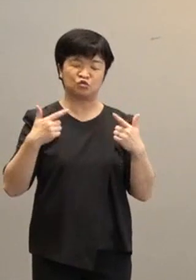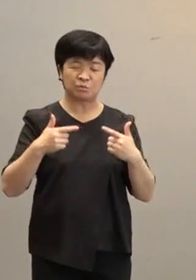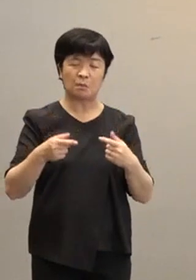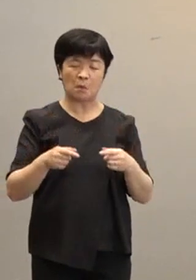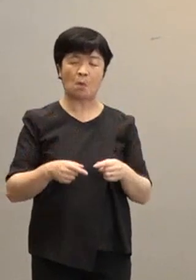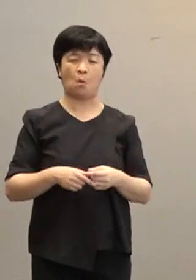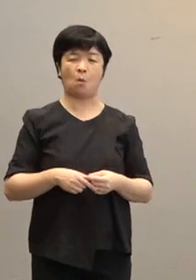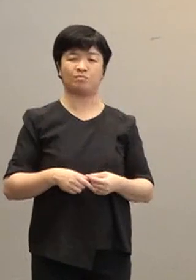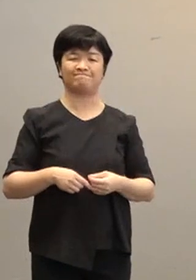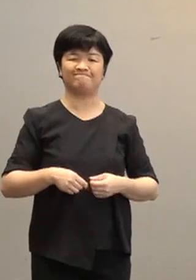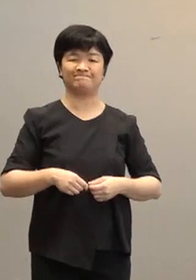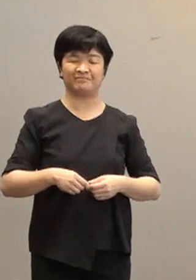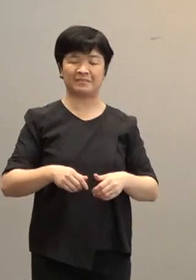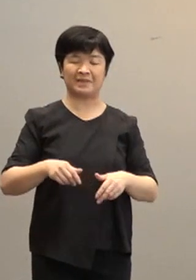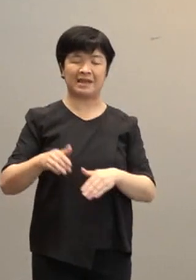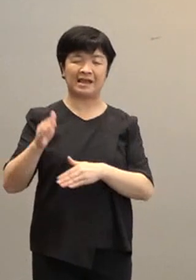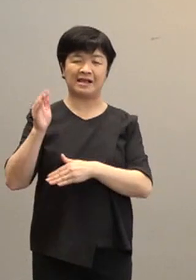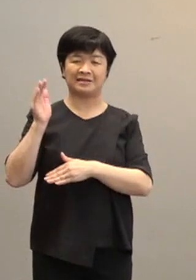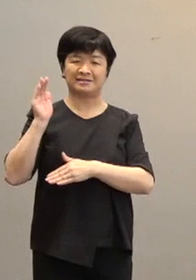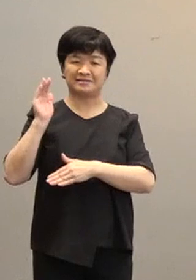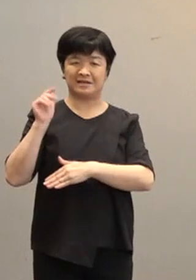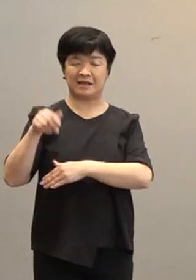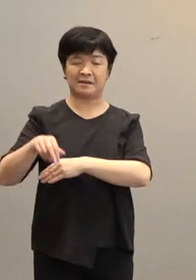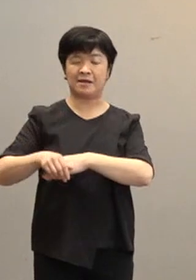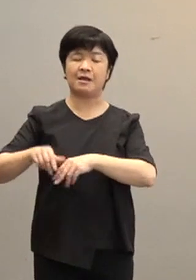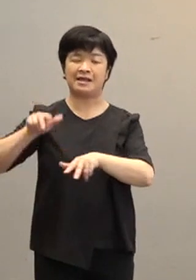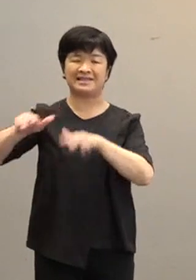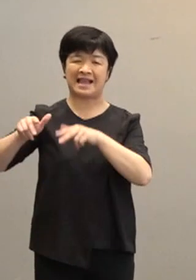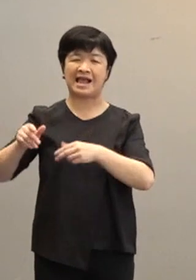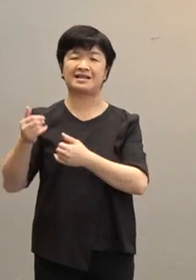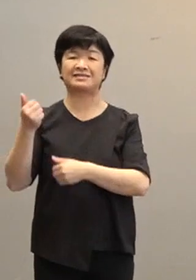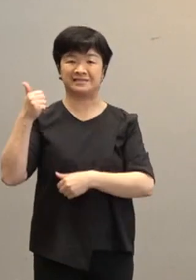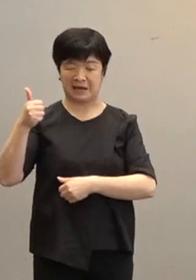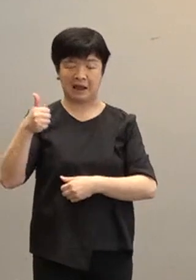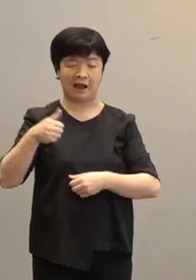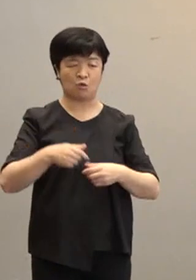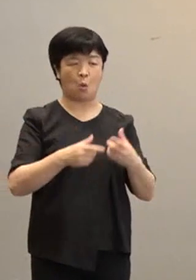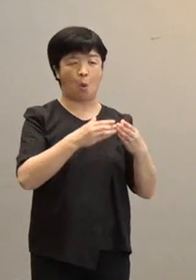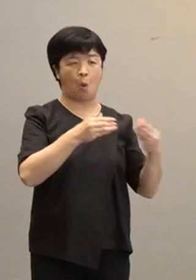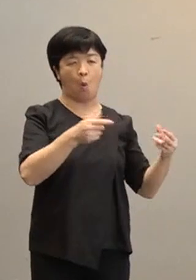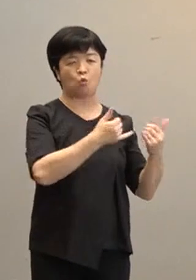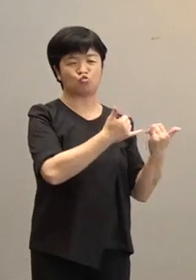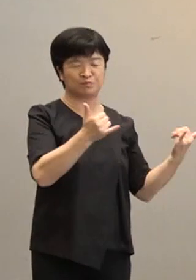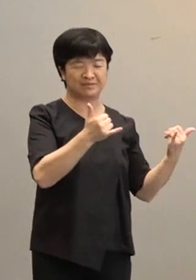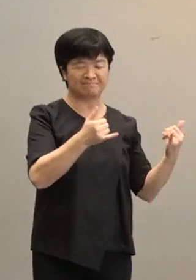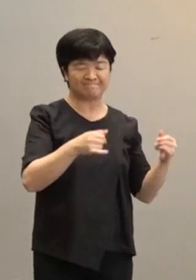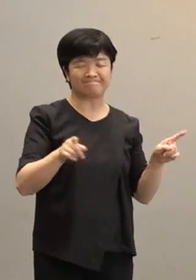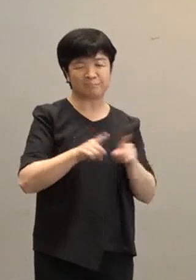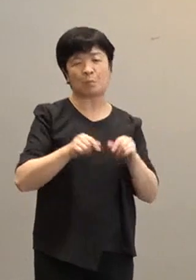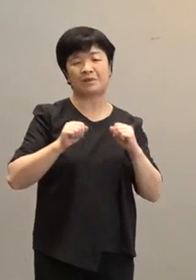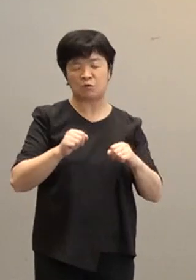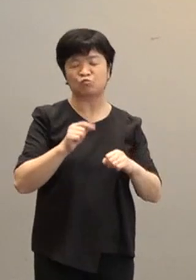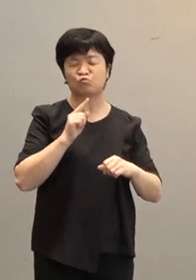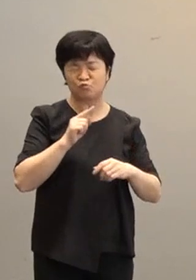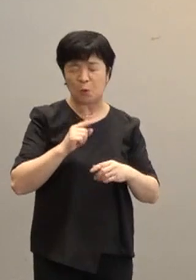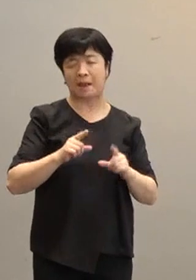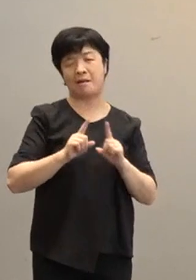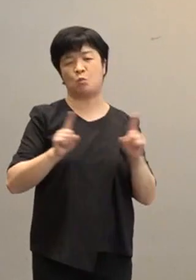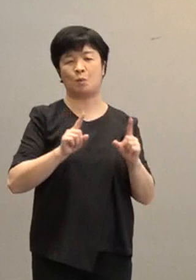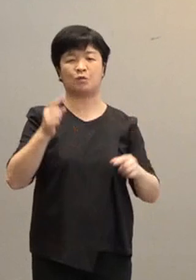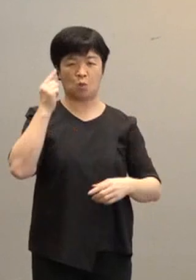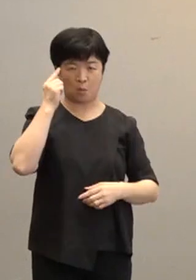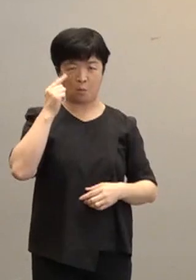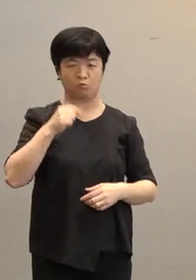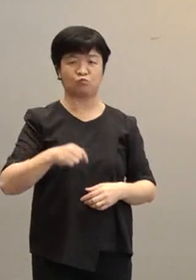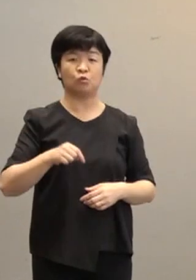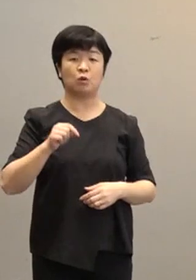く、政治家と国民が交流できるということが、まあ、大前提なのかなというふうに思っています。まあ、そういうものを追求